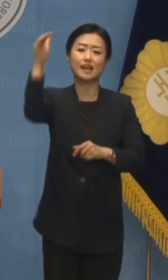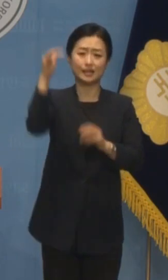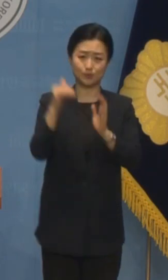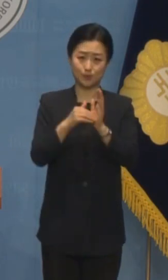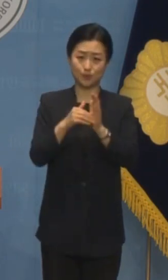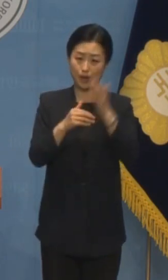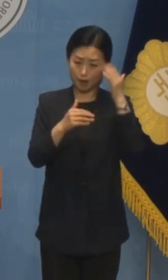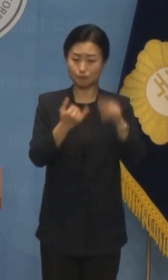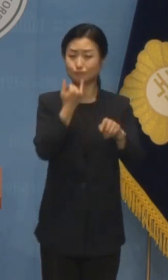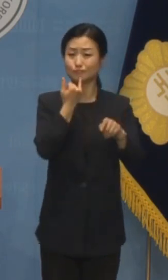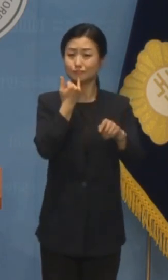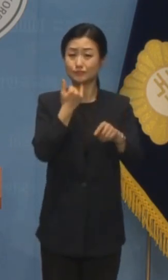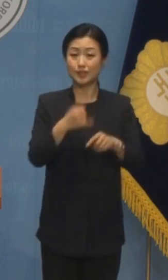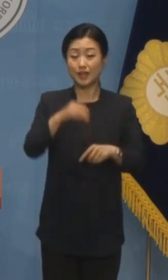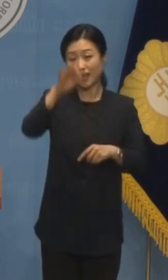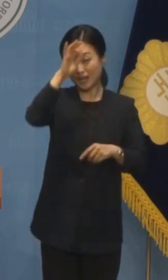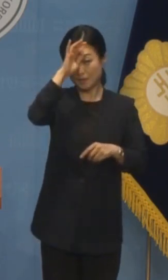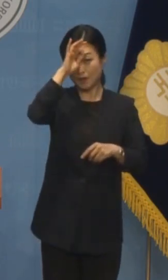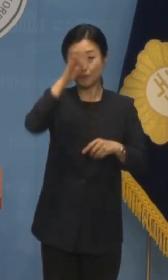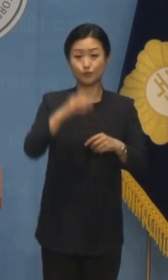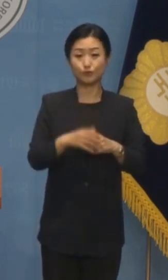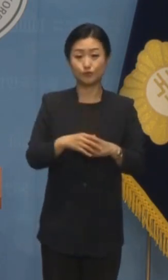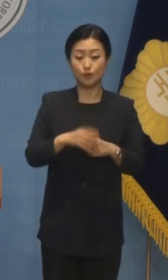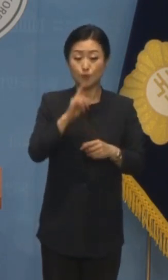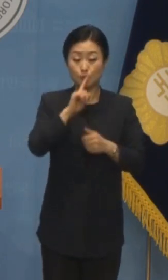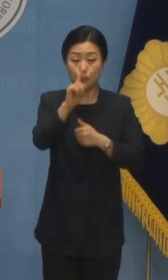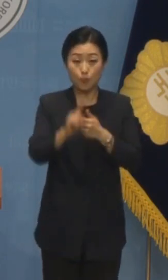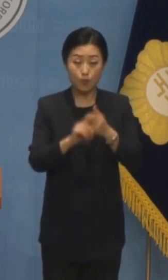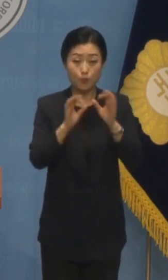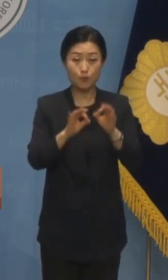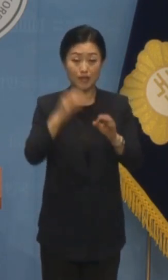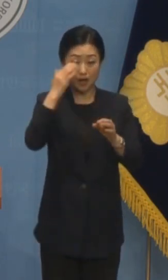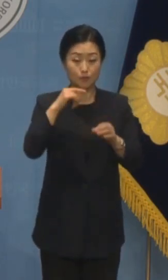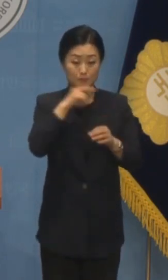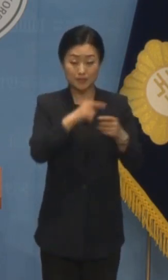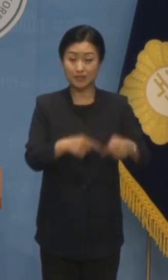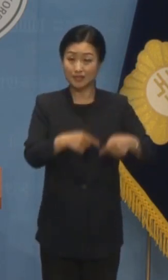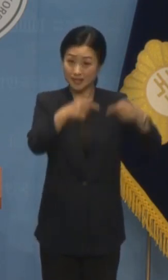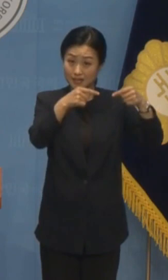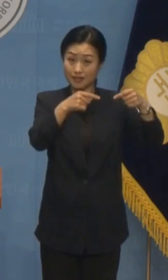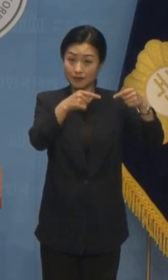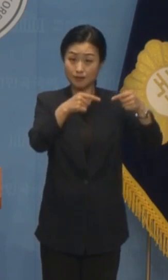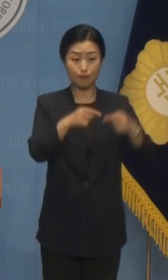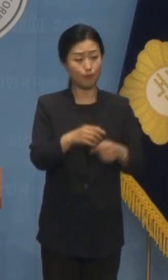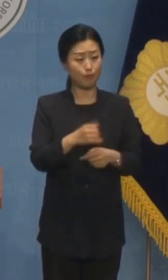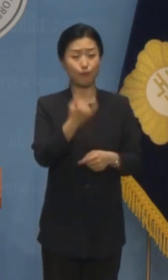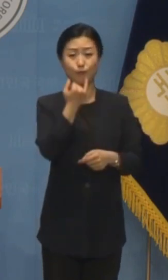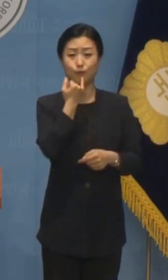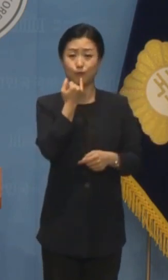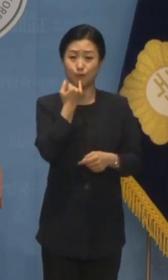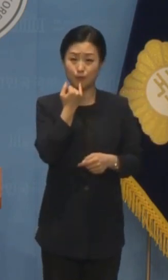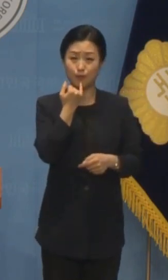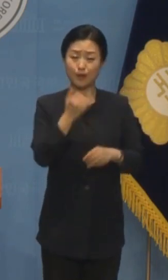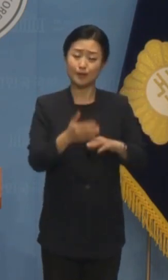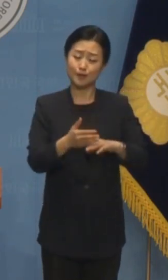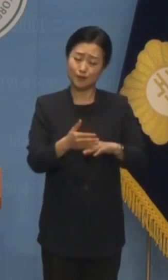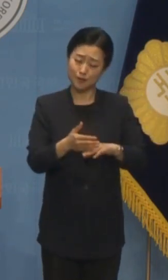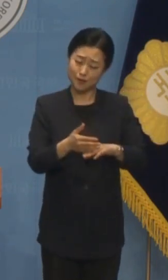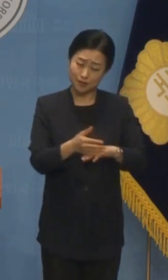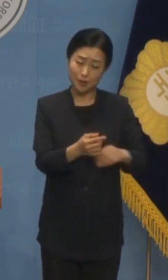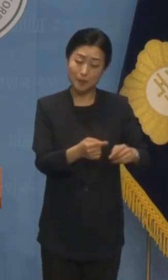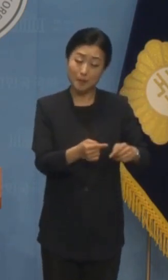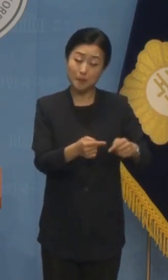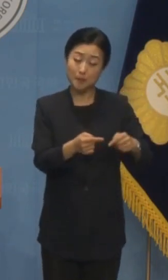증가했습니다. IMF 보고서는 대한민국 국가부채 증가 속도가 주요국들 대비해서 낮은 속도로 증가한다라고